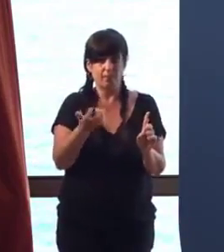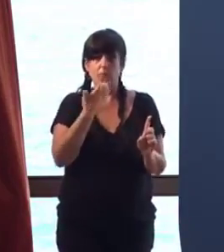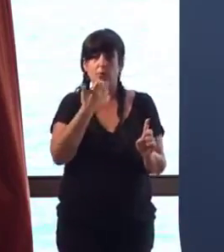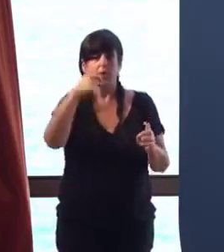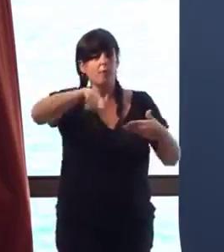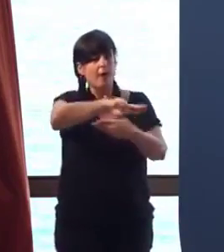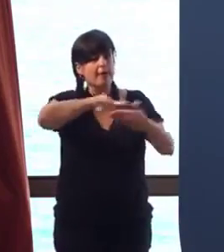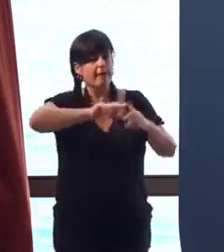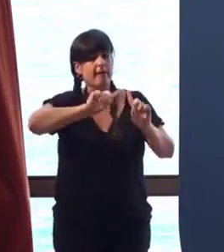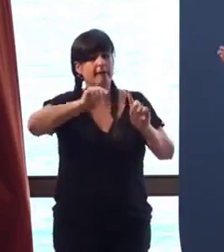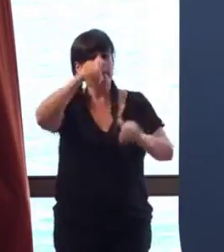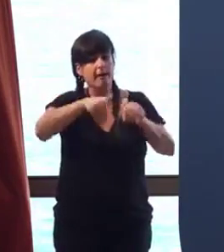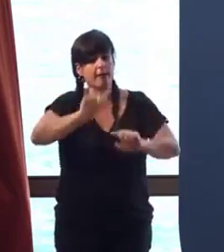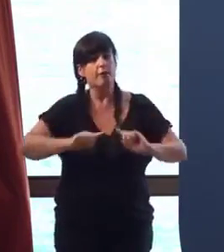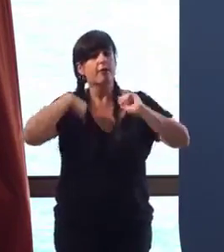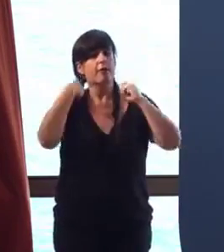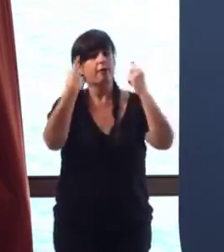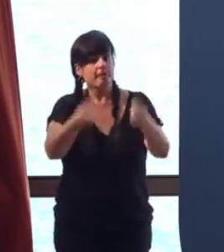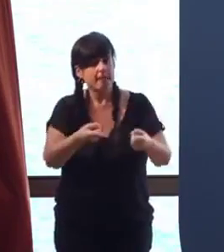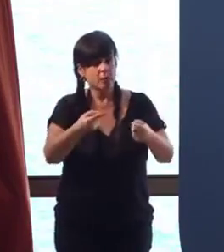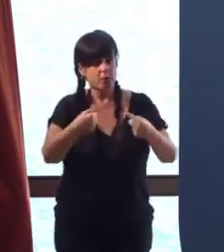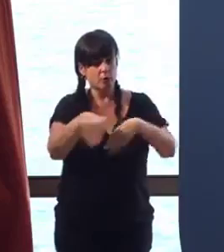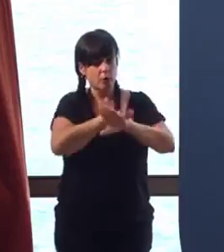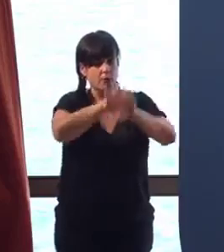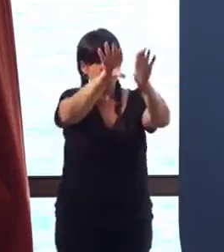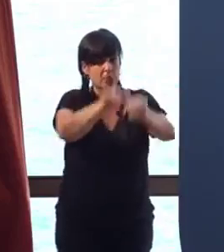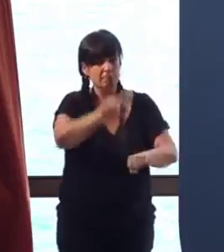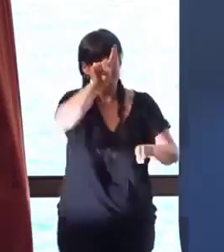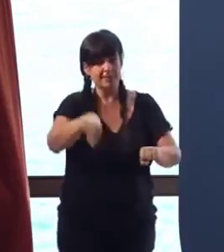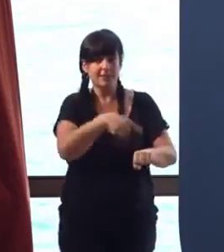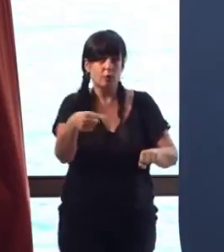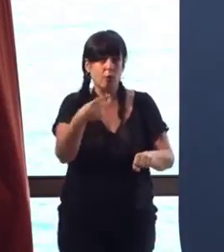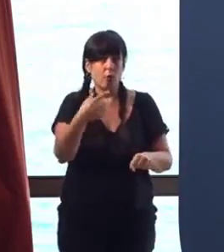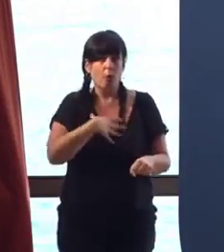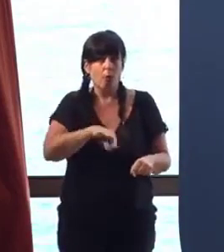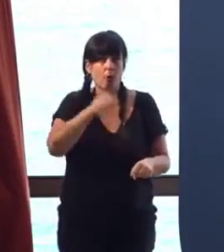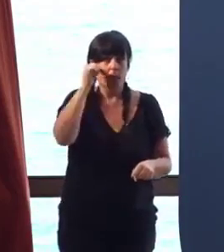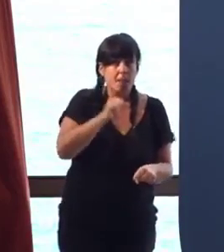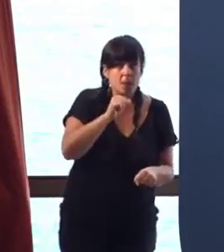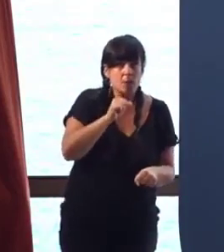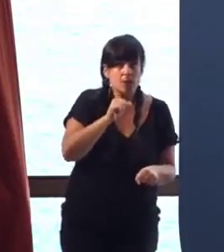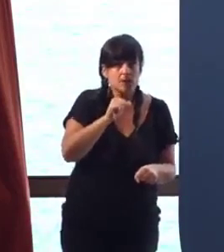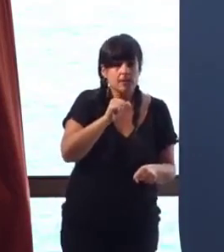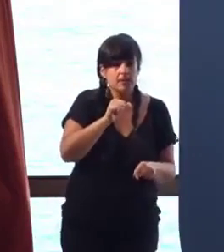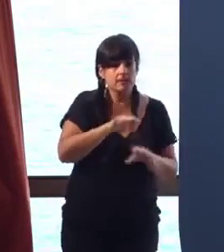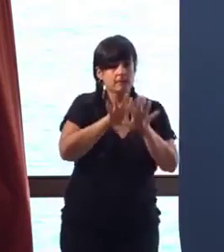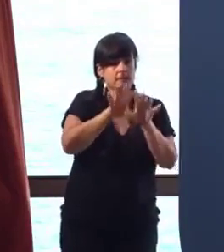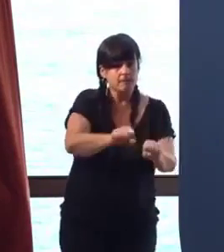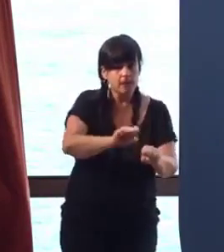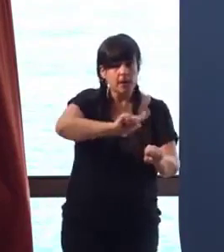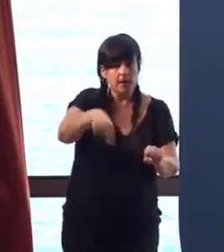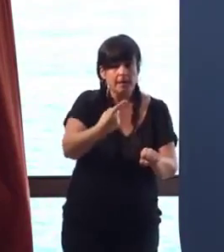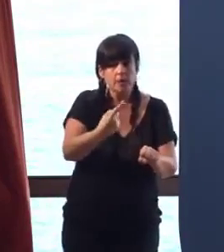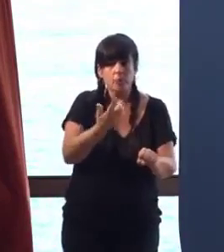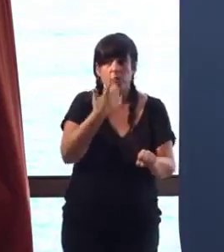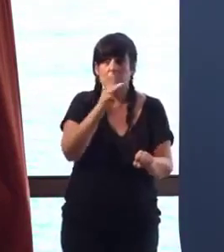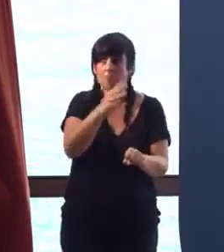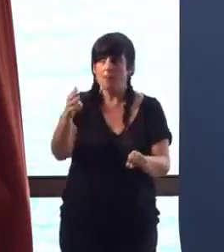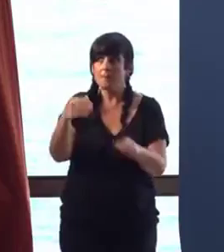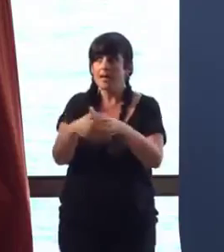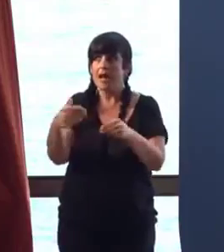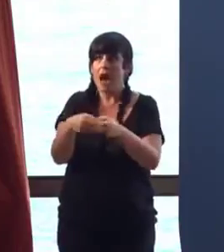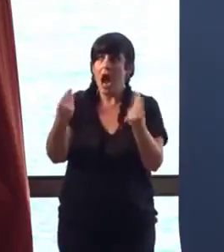y en el País Vasco van a dar un golpe de Estado a Pedro Sánchez y entonces van a abstenerse para votar al Partido Popular, que es lo que dicen